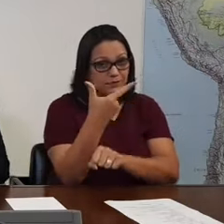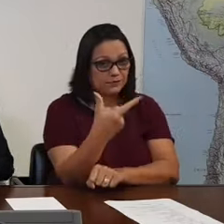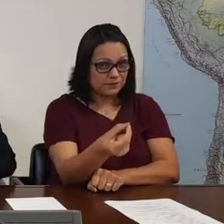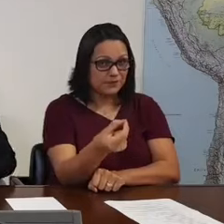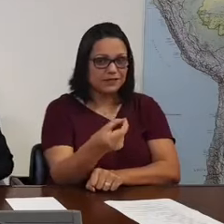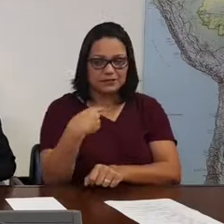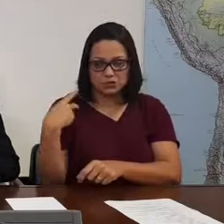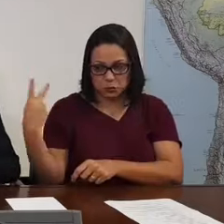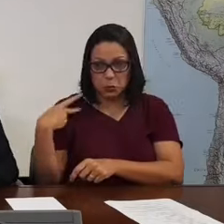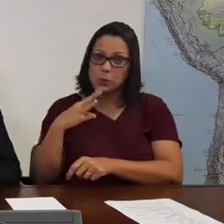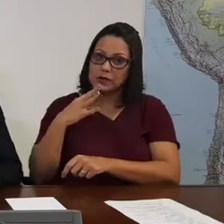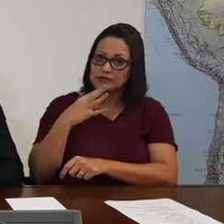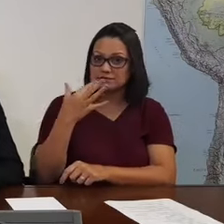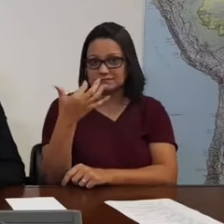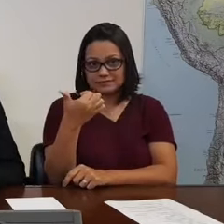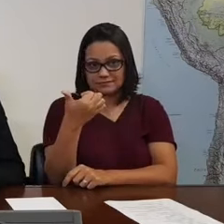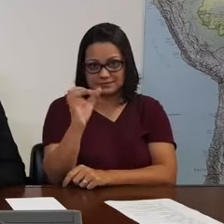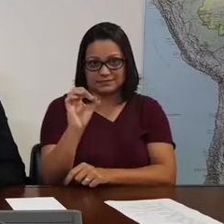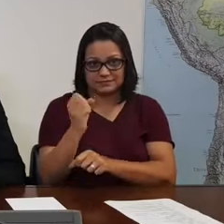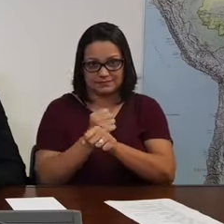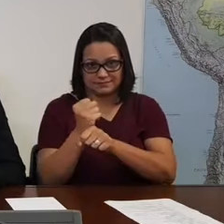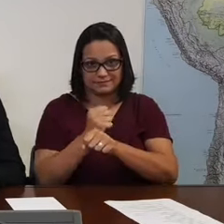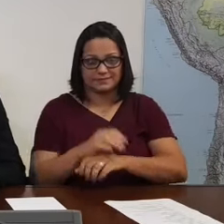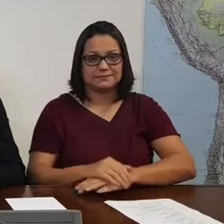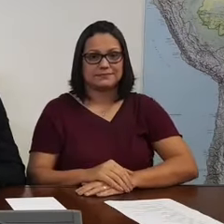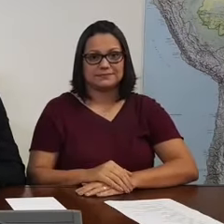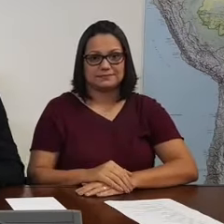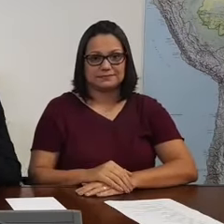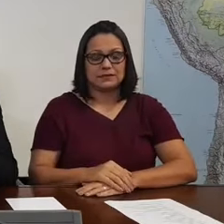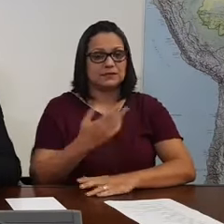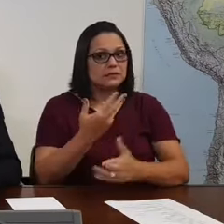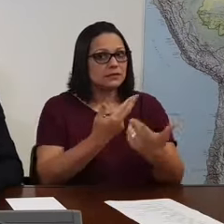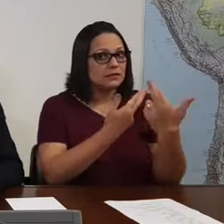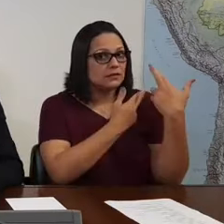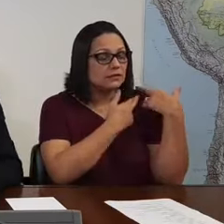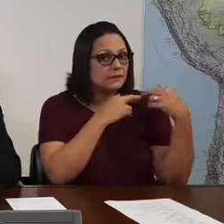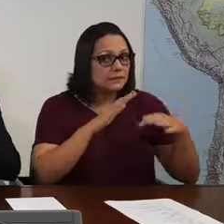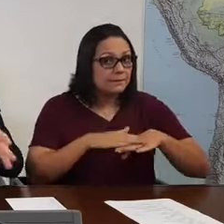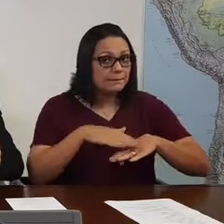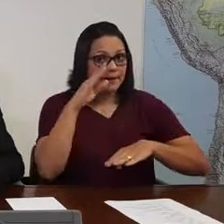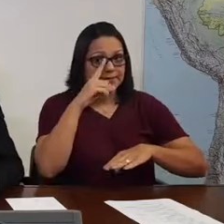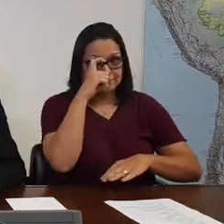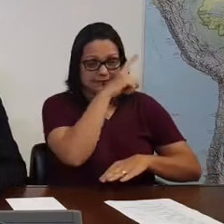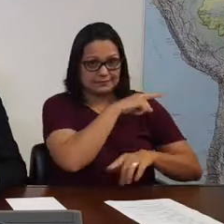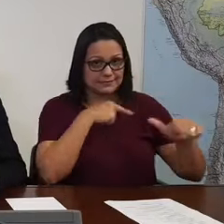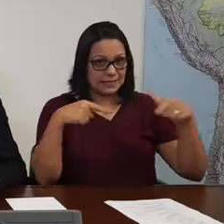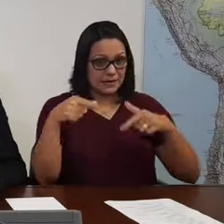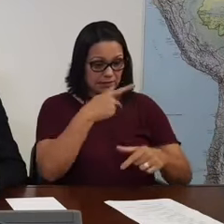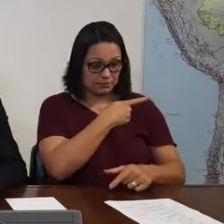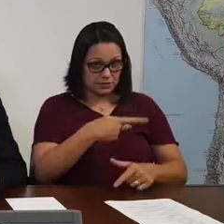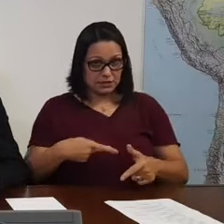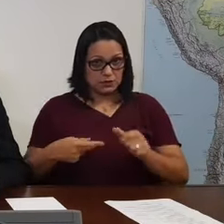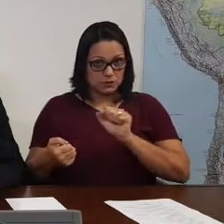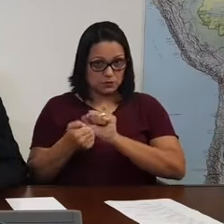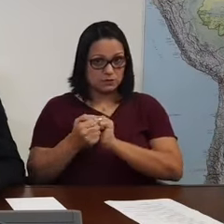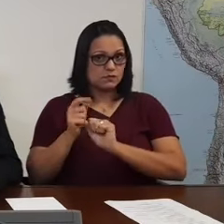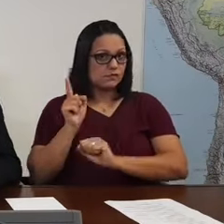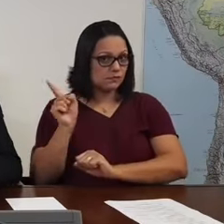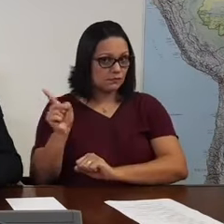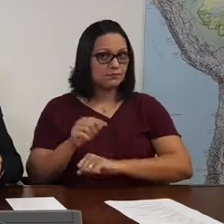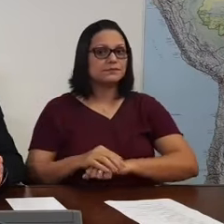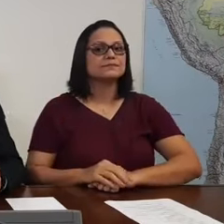você uns 10. E tem uma das missões mais difíceis aqui na presidência, né?